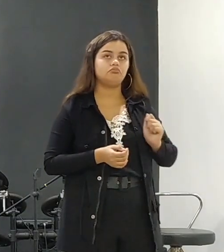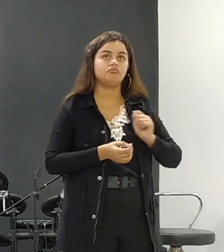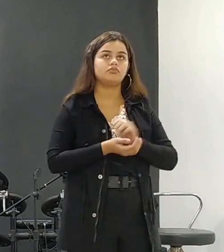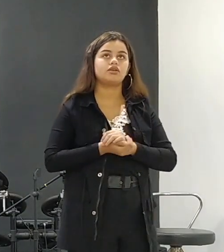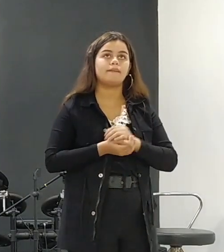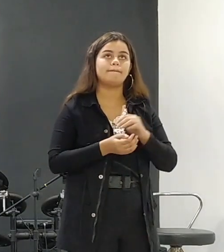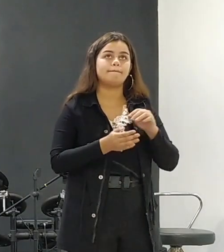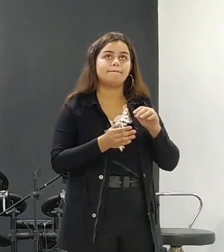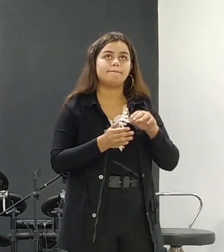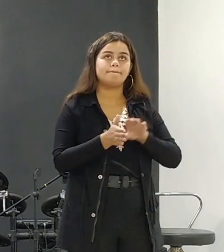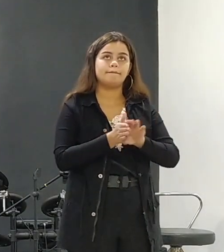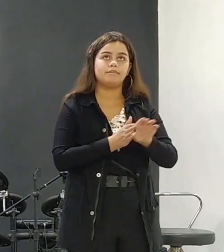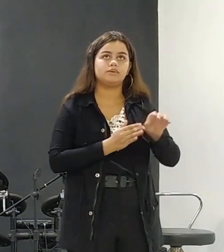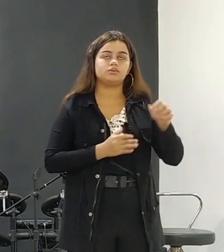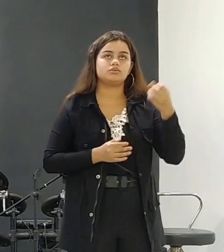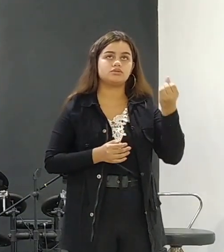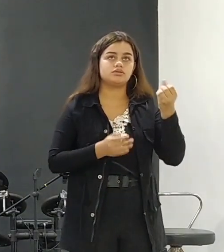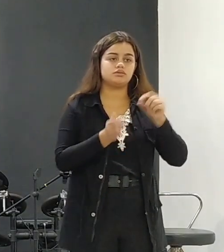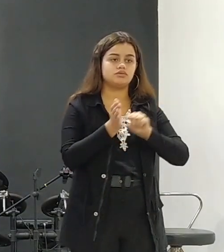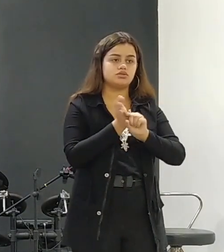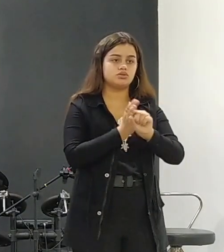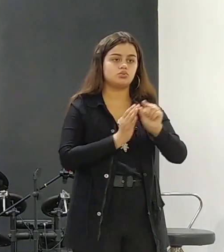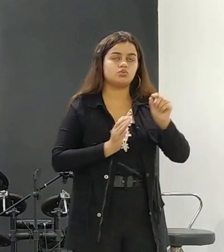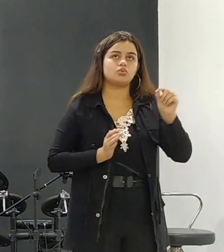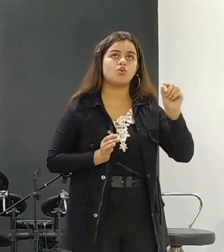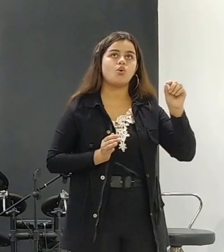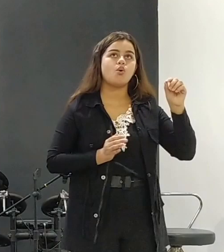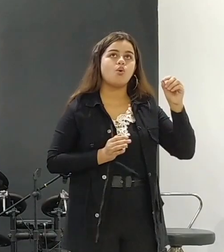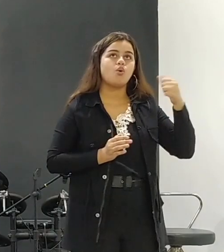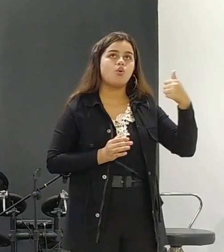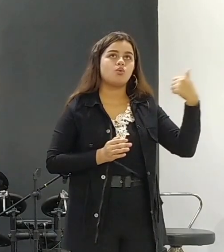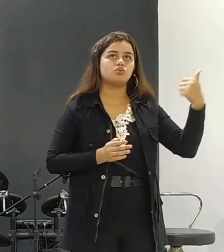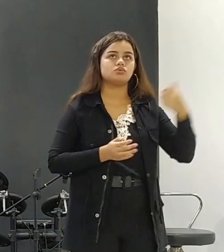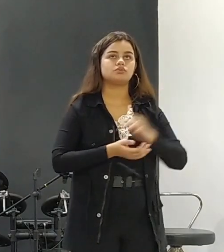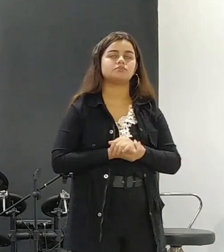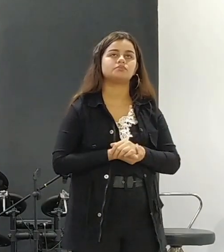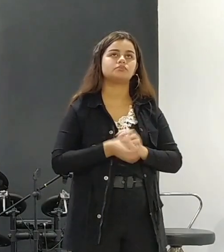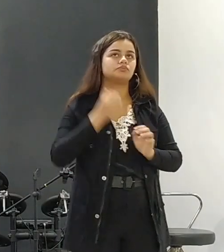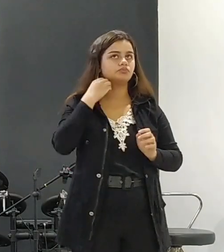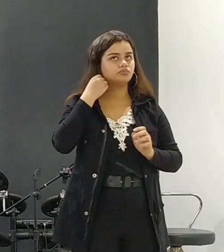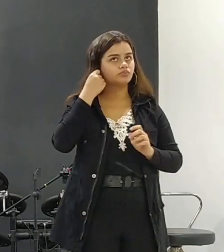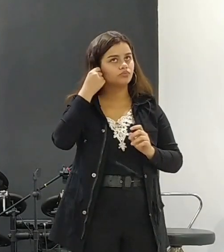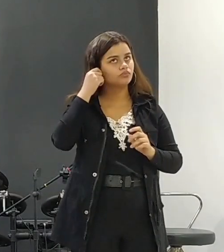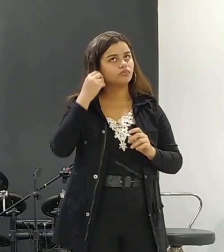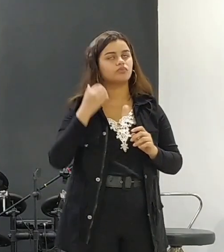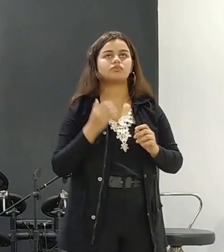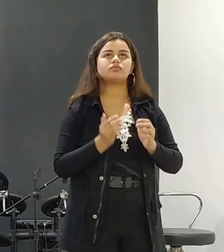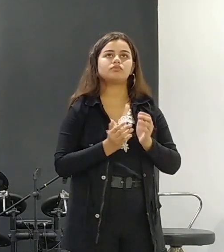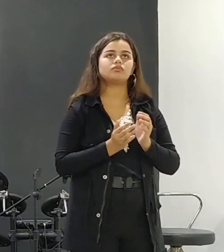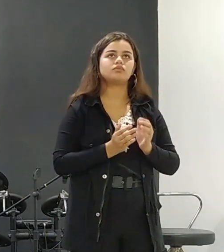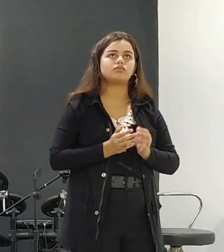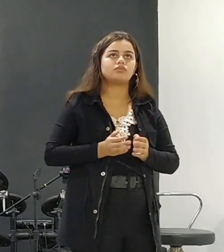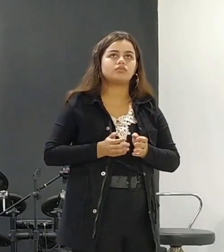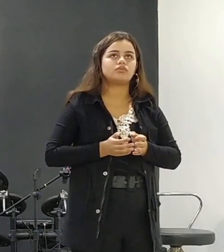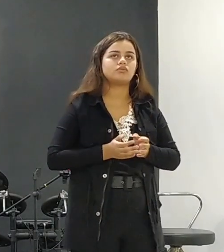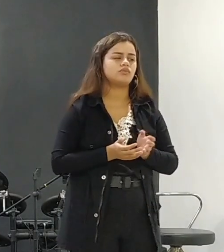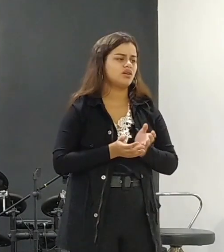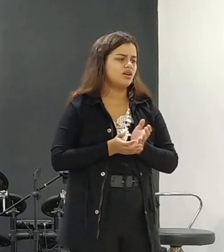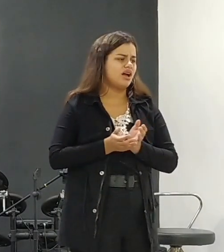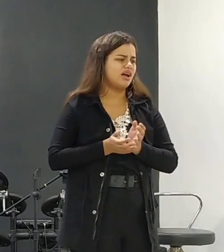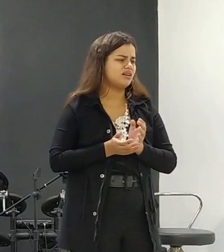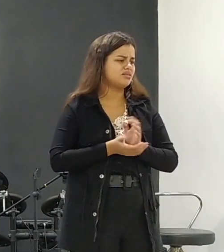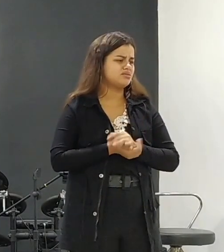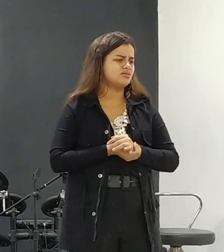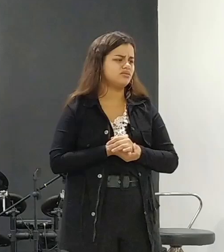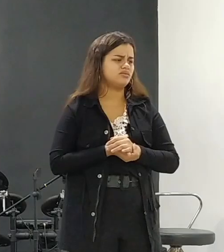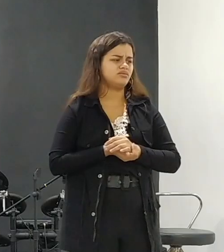Estou citando alguns versículos aqui. 2 Samuel 6,11. E ficou a arca